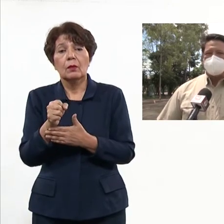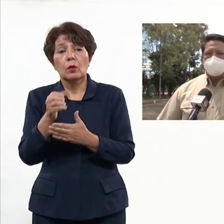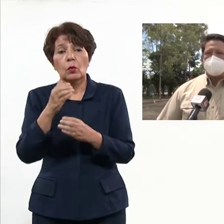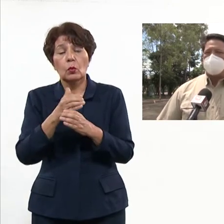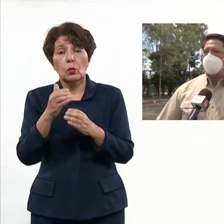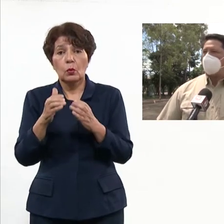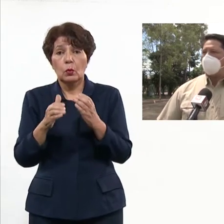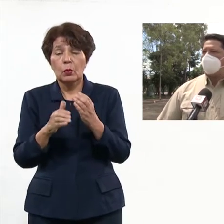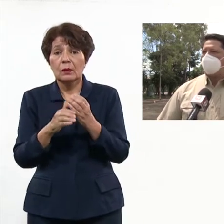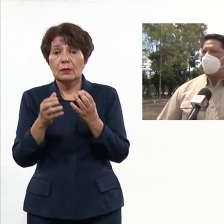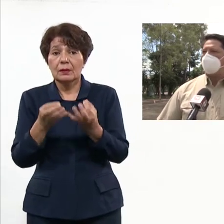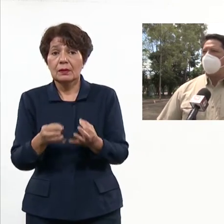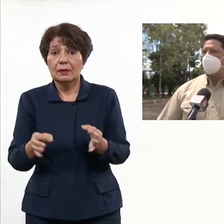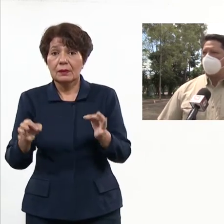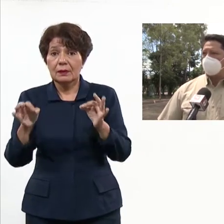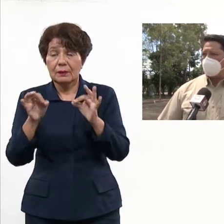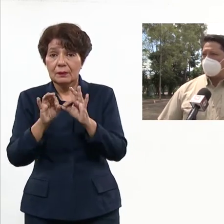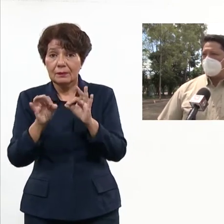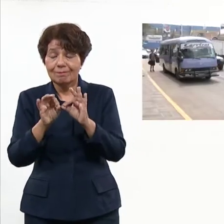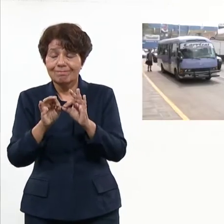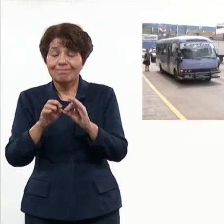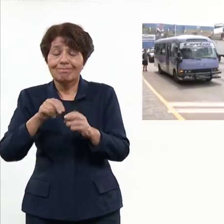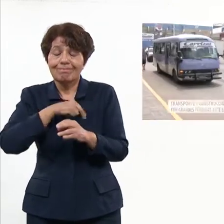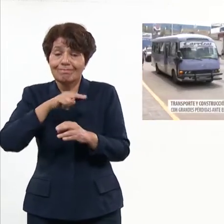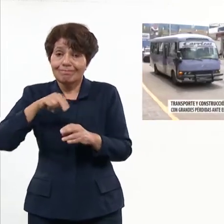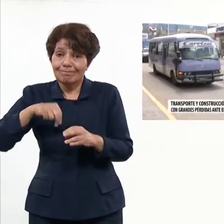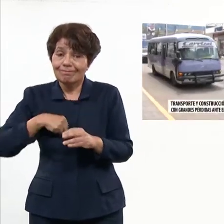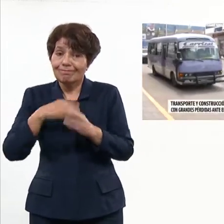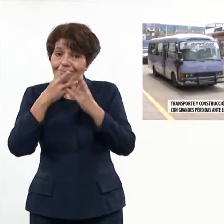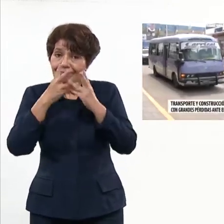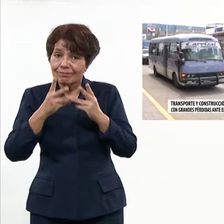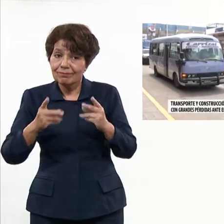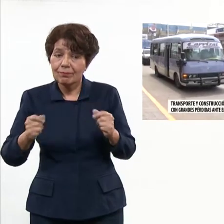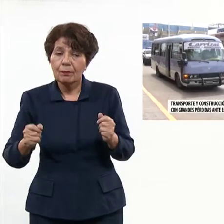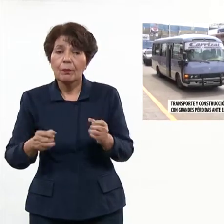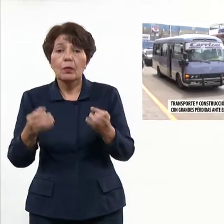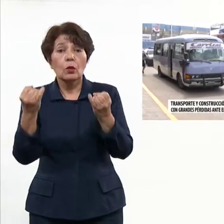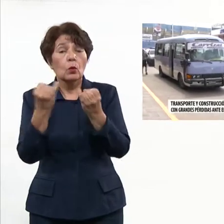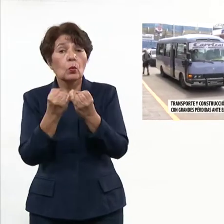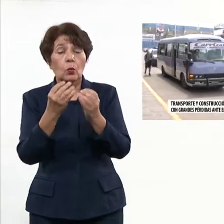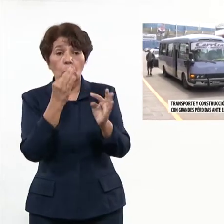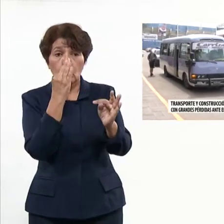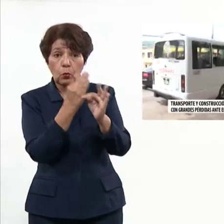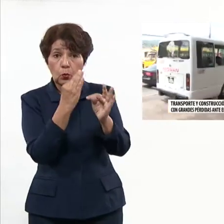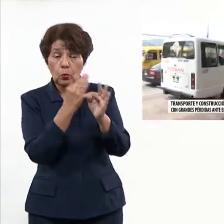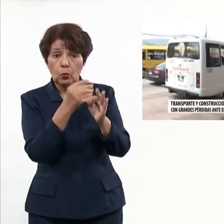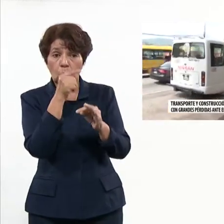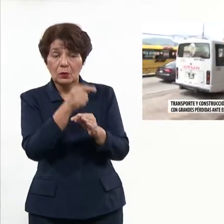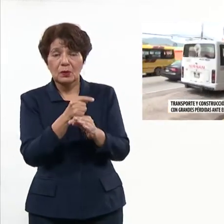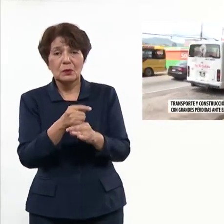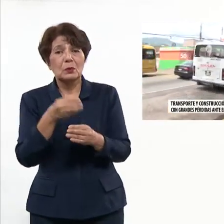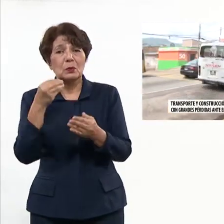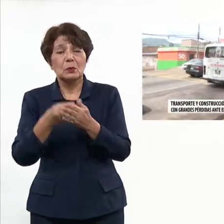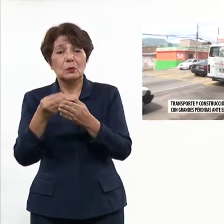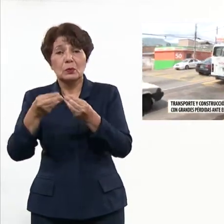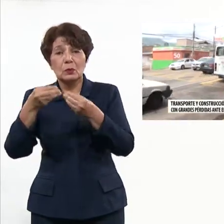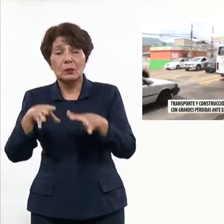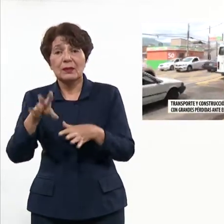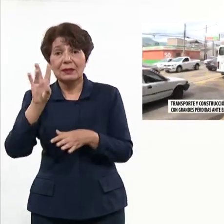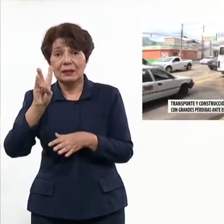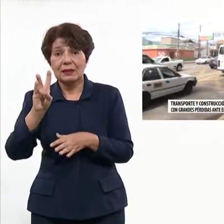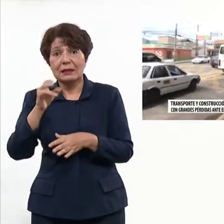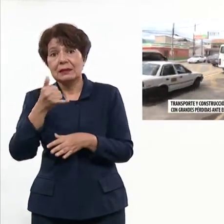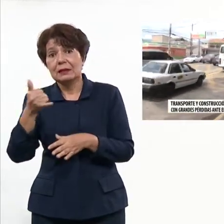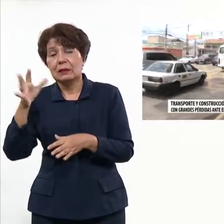cruciales las cuales tenemos que abordar de igual manera en el sector transporte se están reportando pérdidas entre 7 y 9 millones